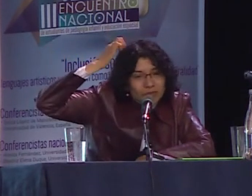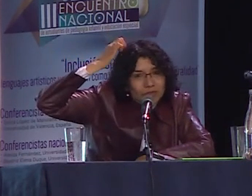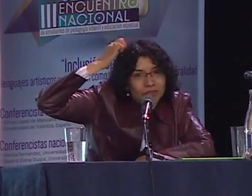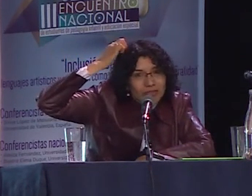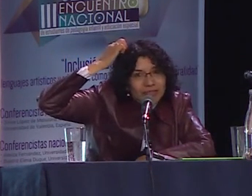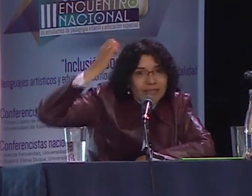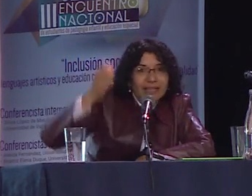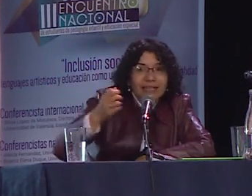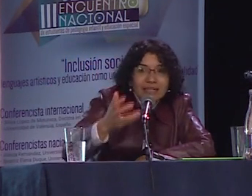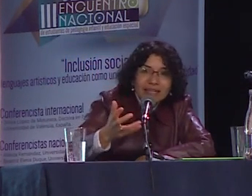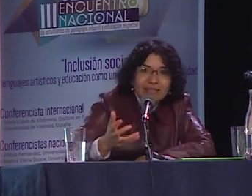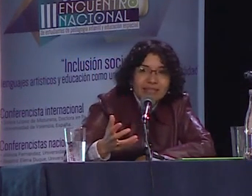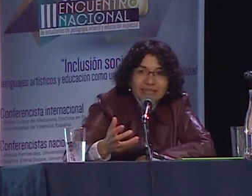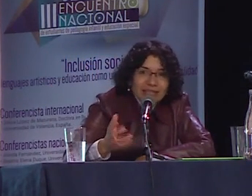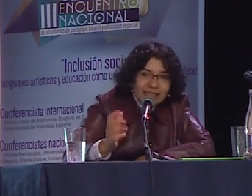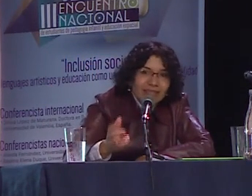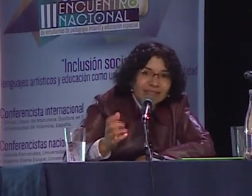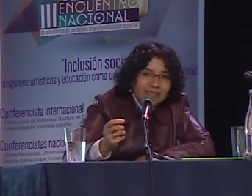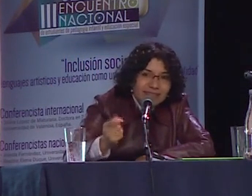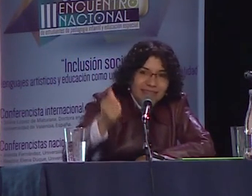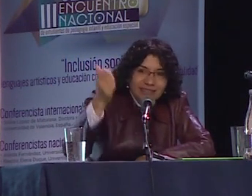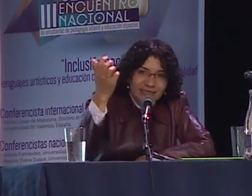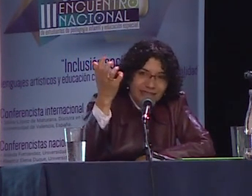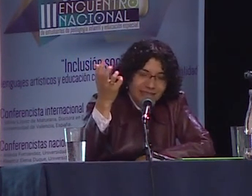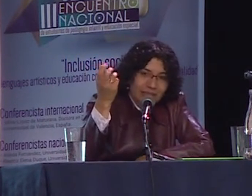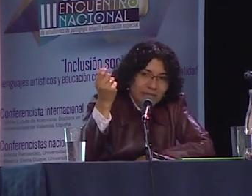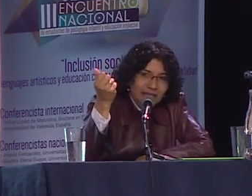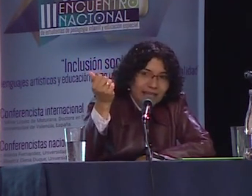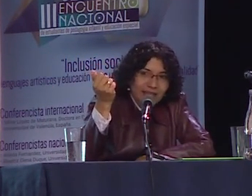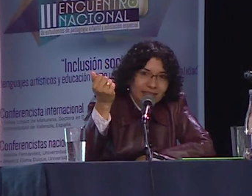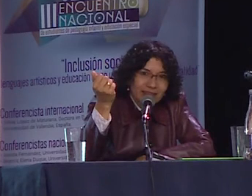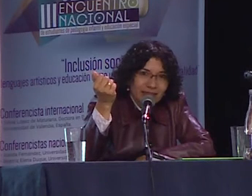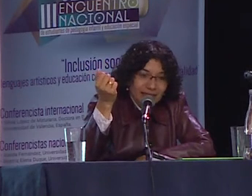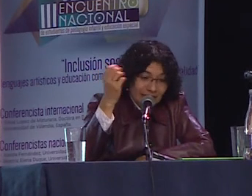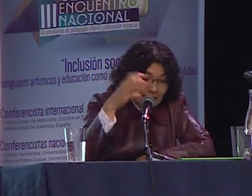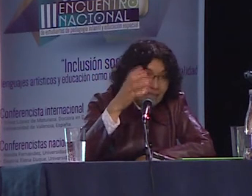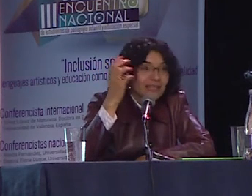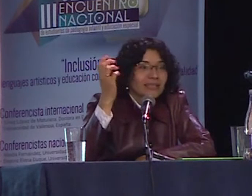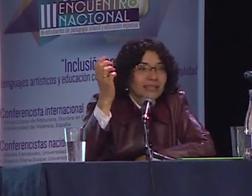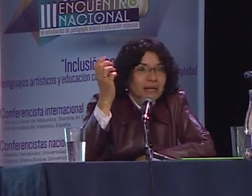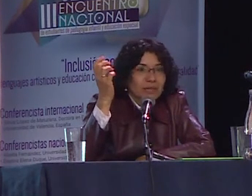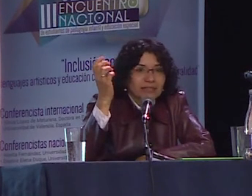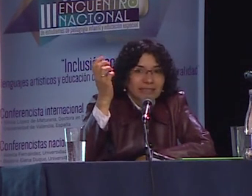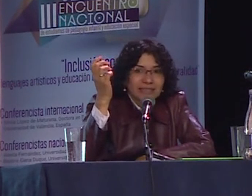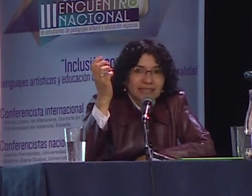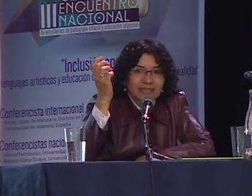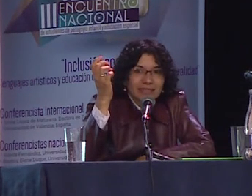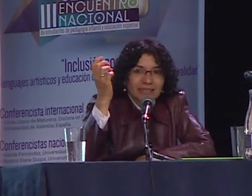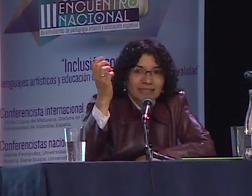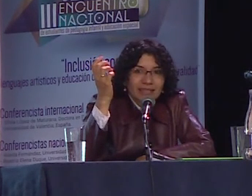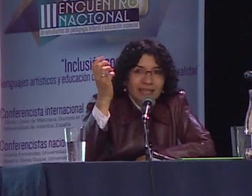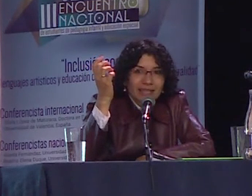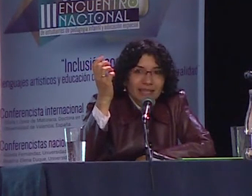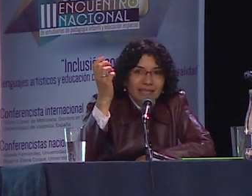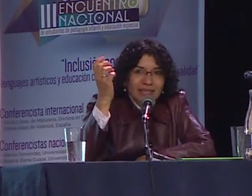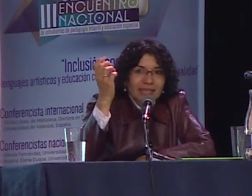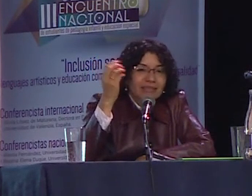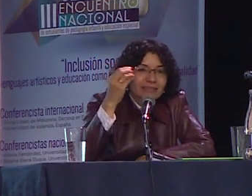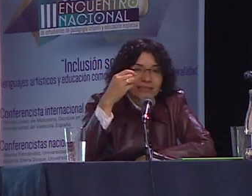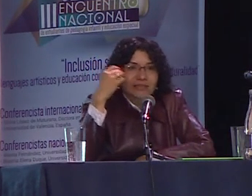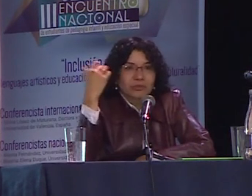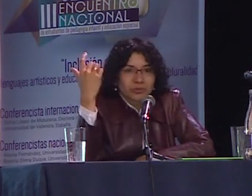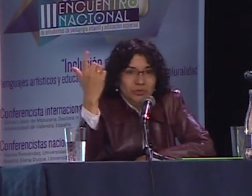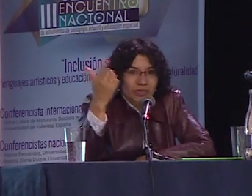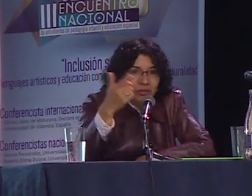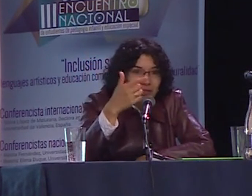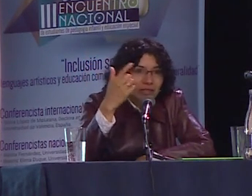a la construcción donde les regalan greda, y la greda es distinta de manejar que la plastilina. ¿Y qué